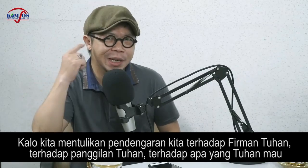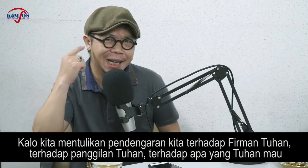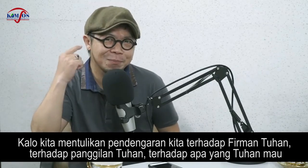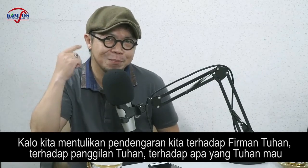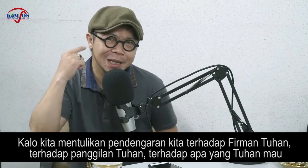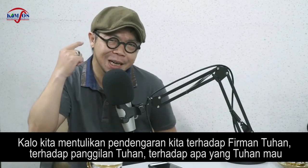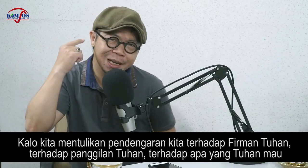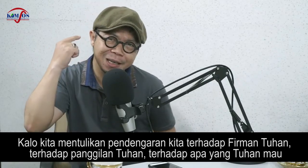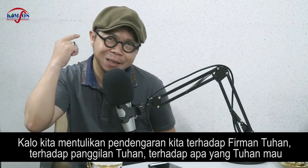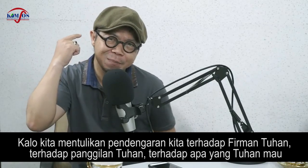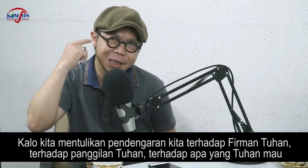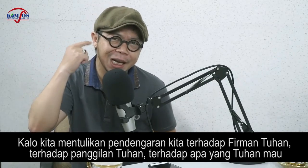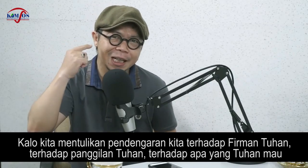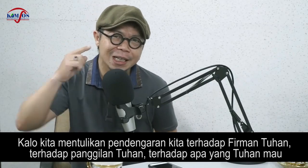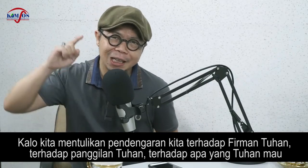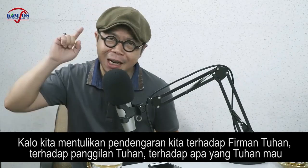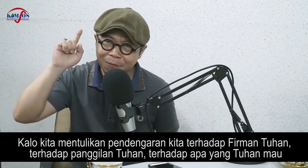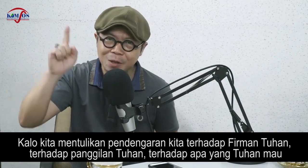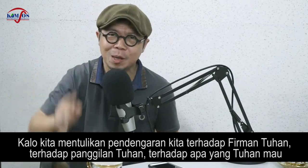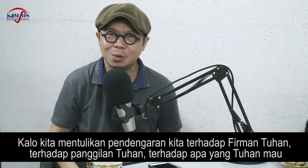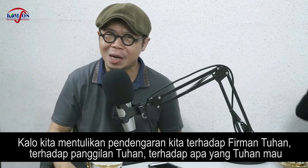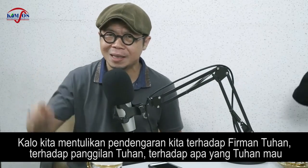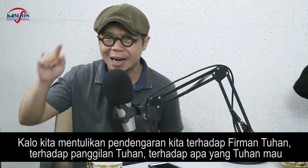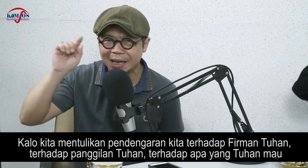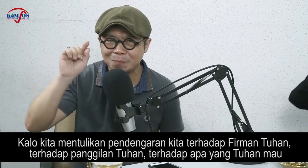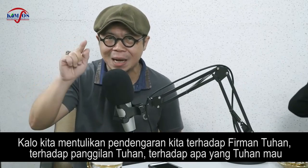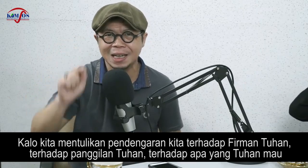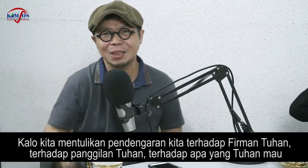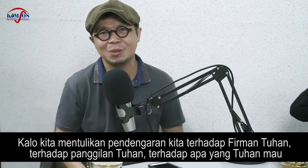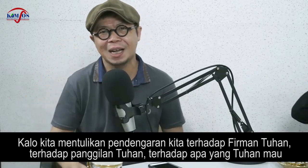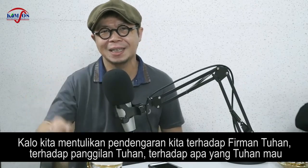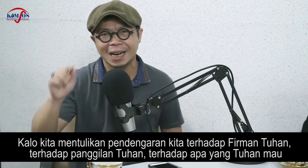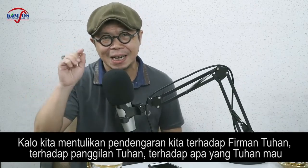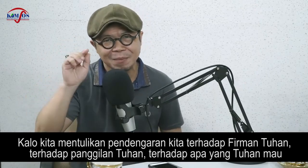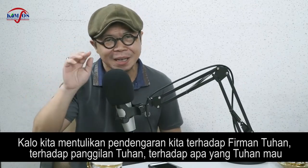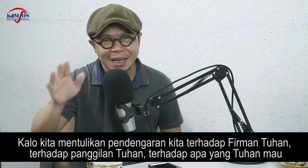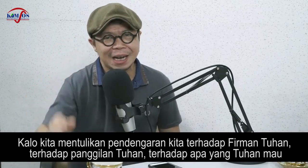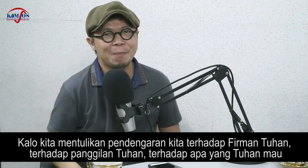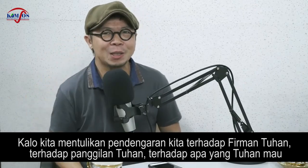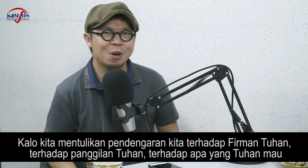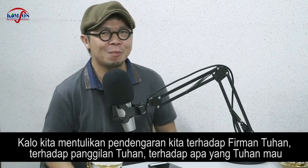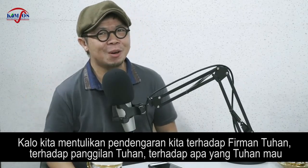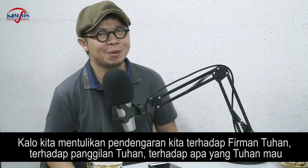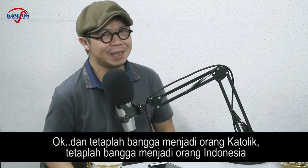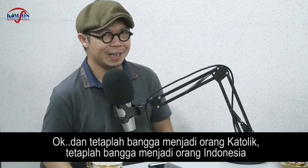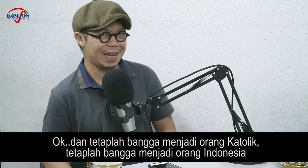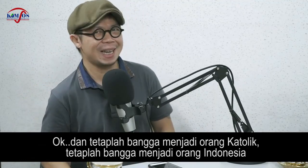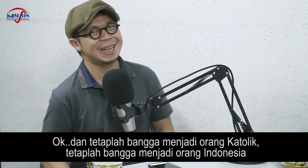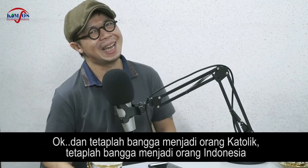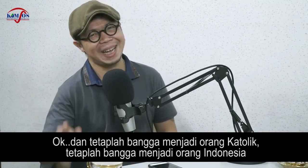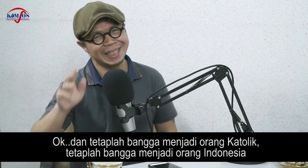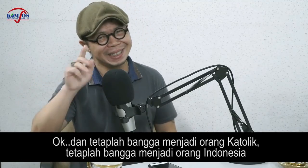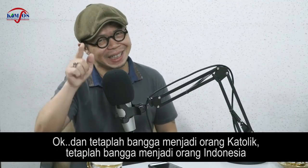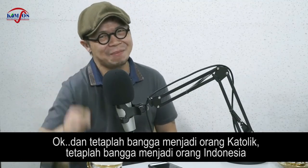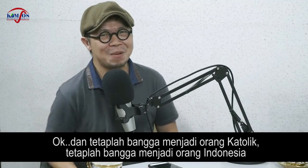menculikan tiga pendengaran kita terhadap firman Tuhan terhadap panggilan Tuhan terhadap apa yang Tuhan mau Oke